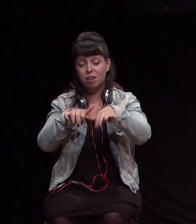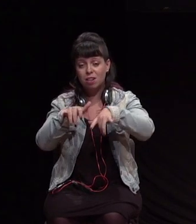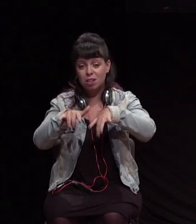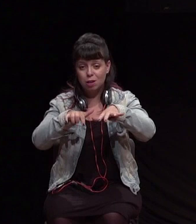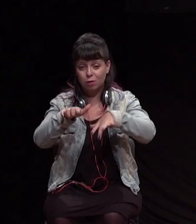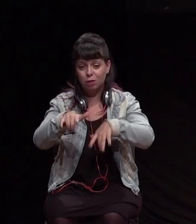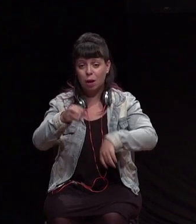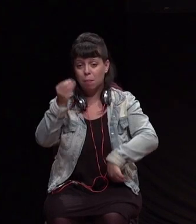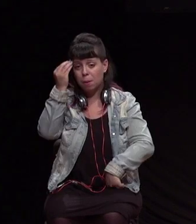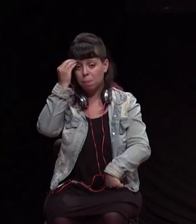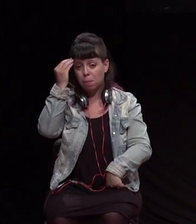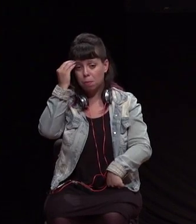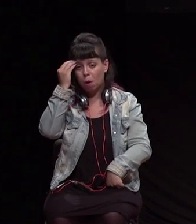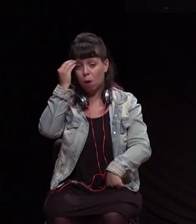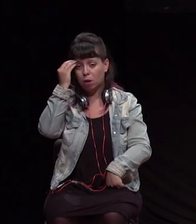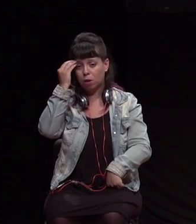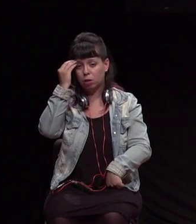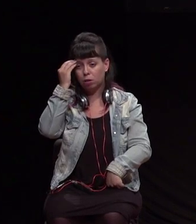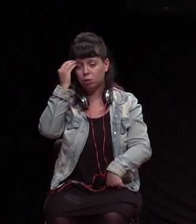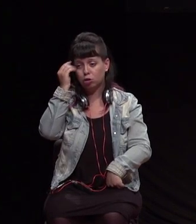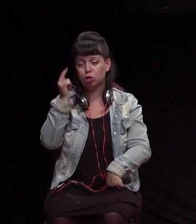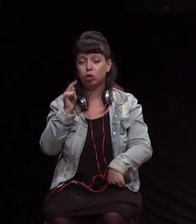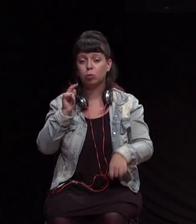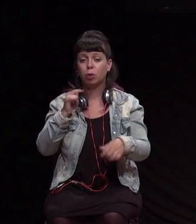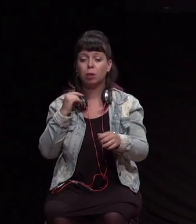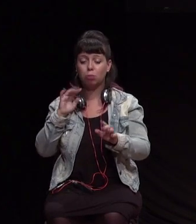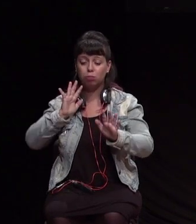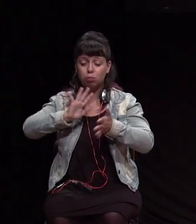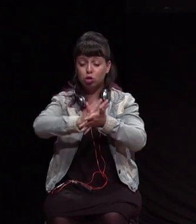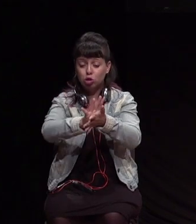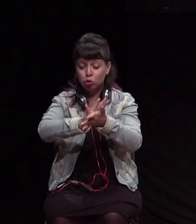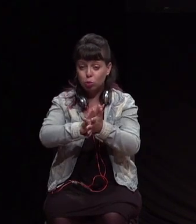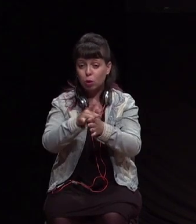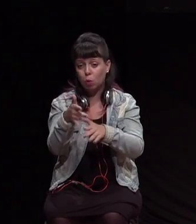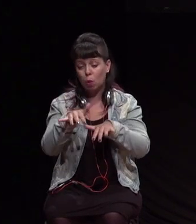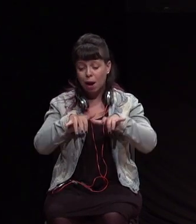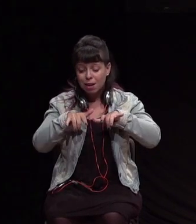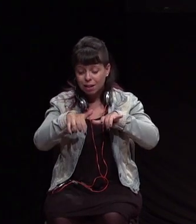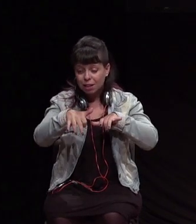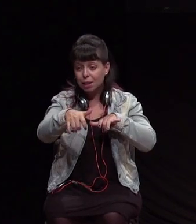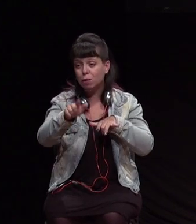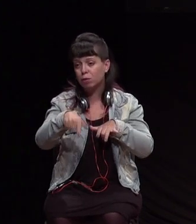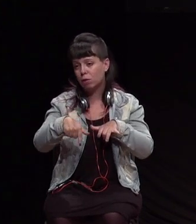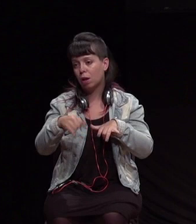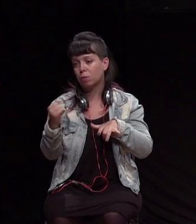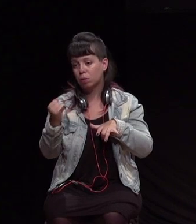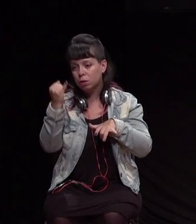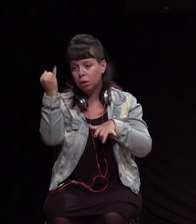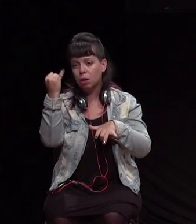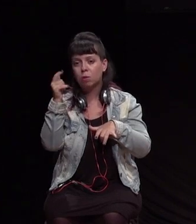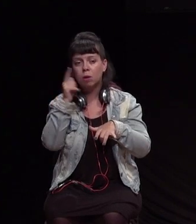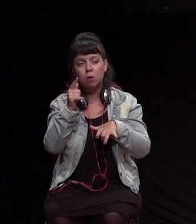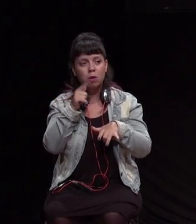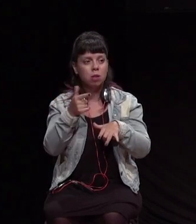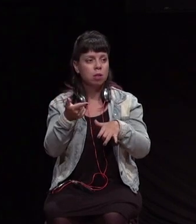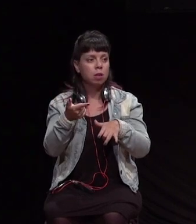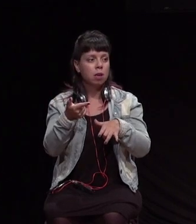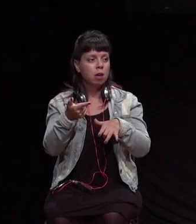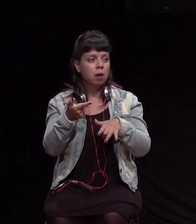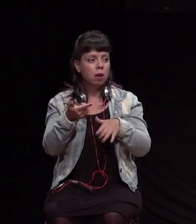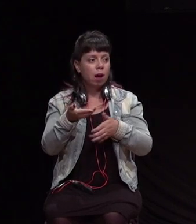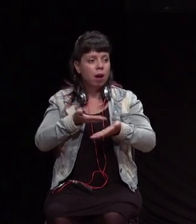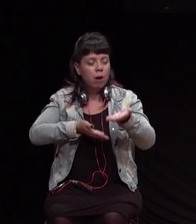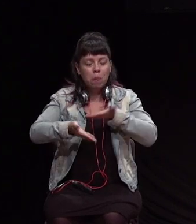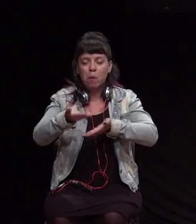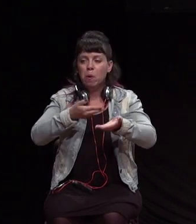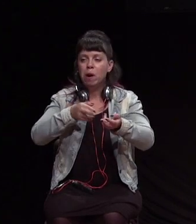processos genocidas. Então, os arquivos podem ser fundamentais e são fundamentais para uma série de retomadas e de produções de novas relações,